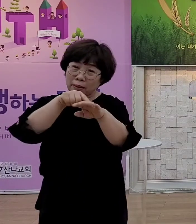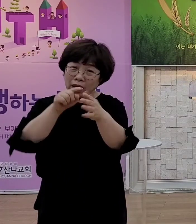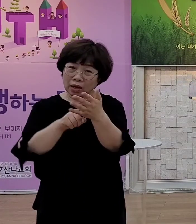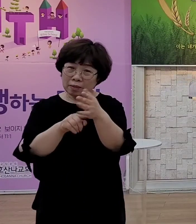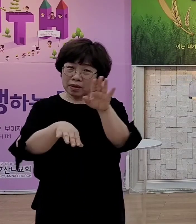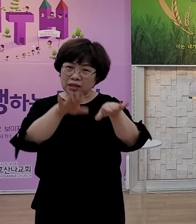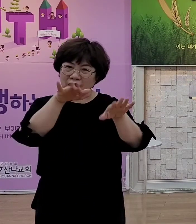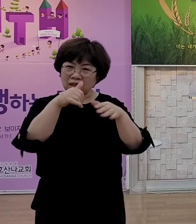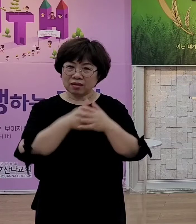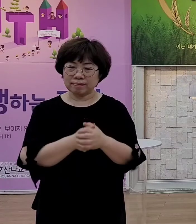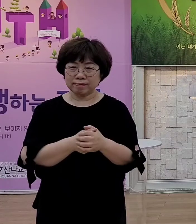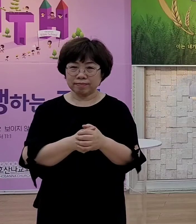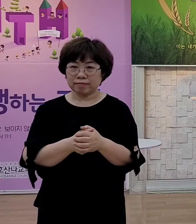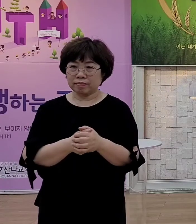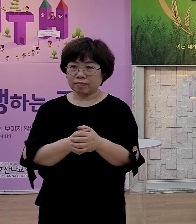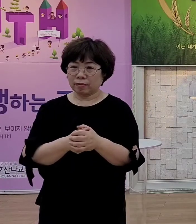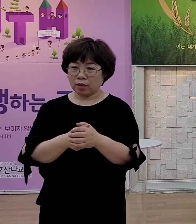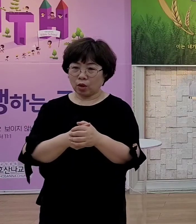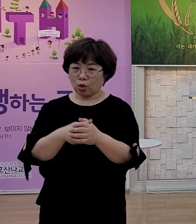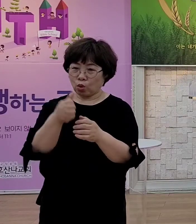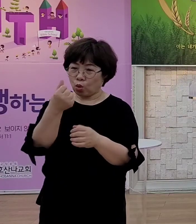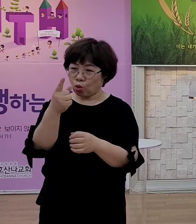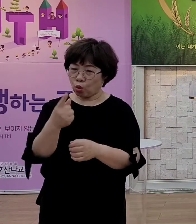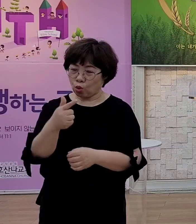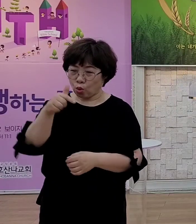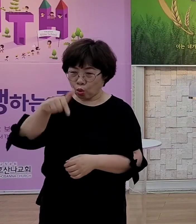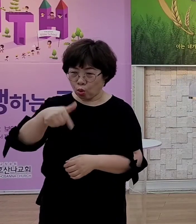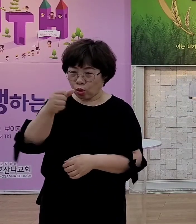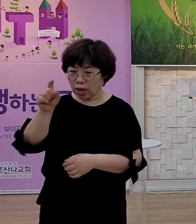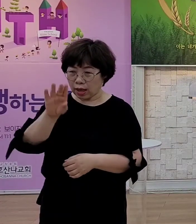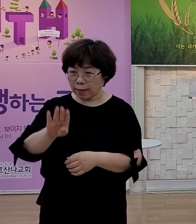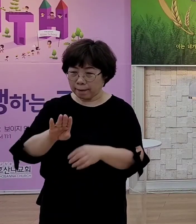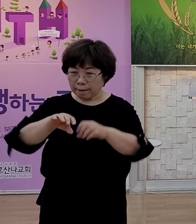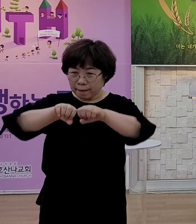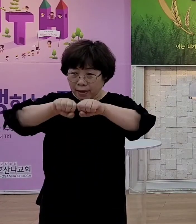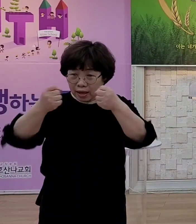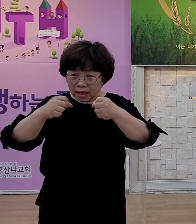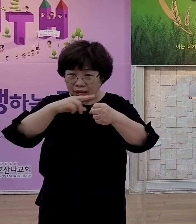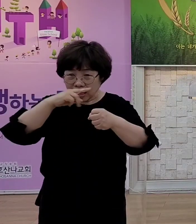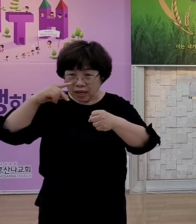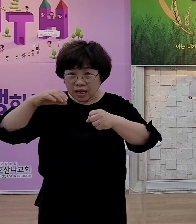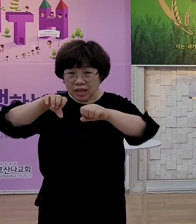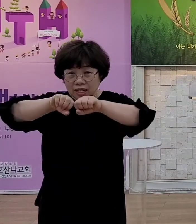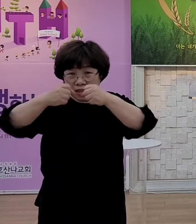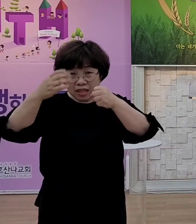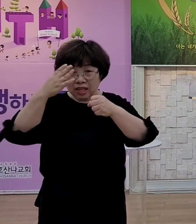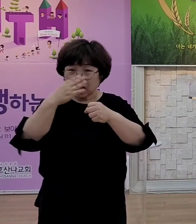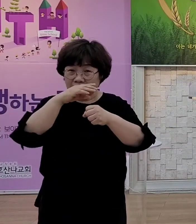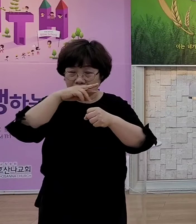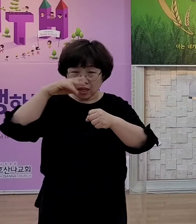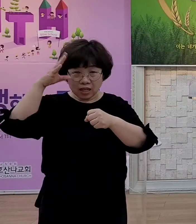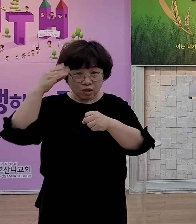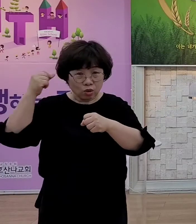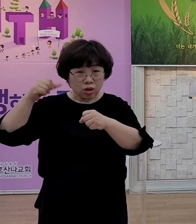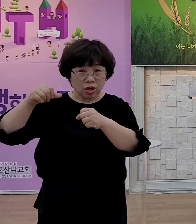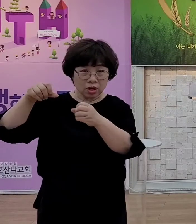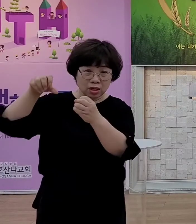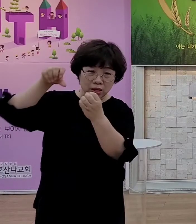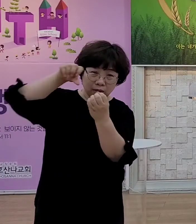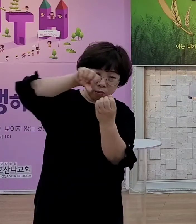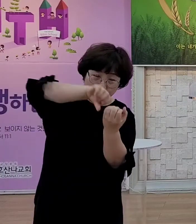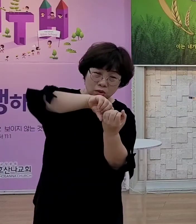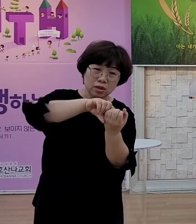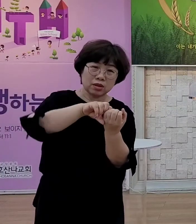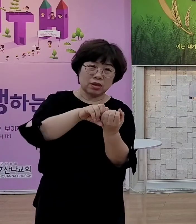옥합을 깨뜨려서 주님 앞에 자기 머리털로 주님의 발을 씻어주신 그 여인의 그 마음과 드린